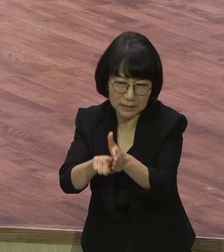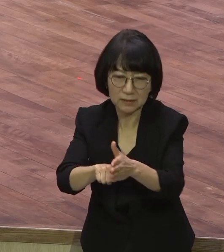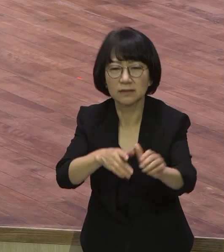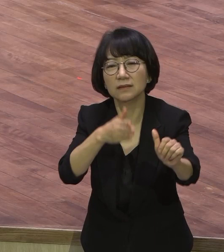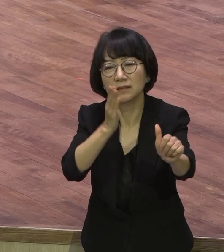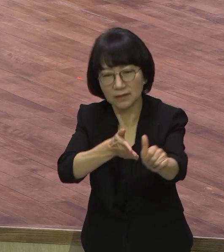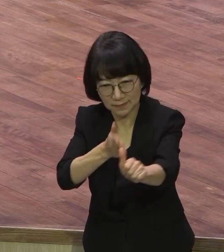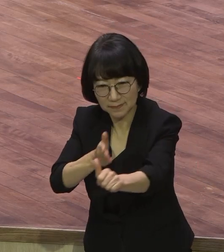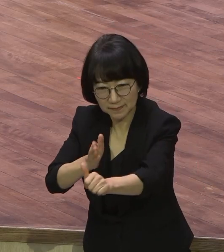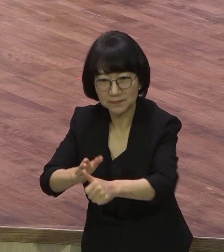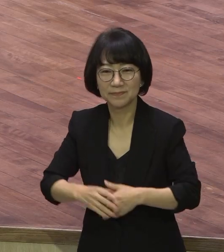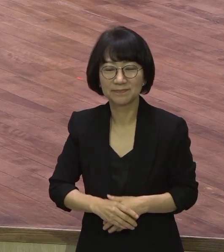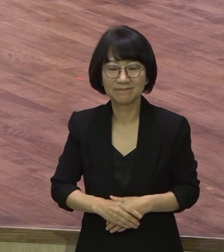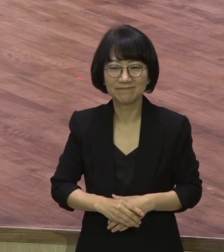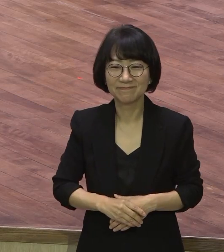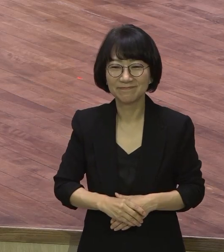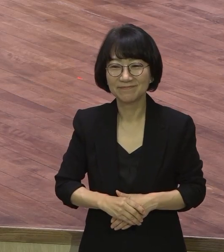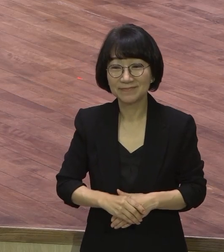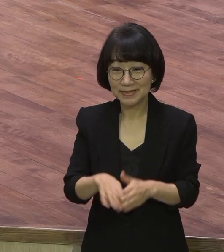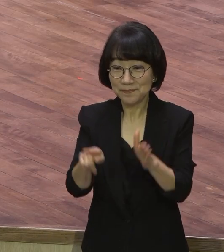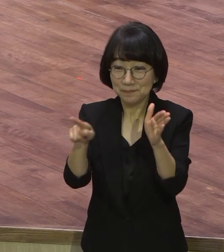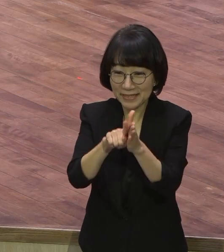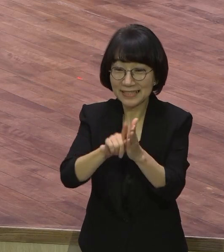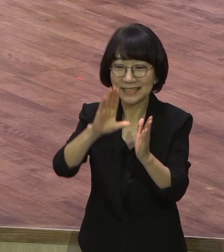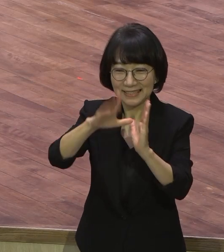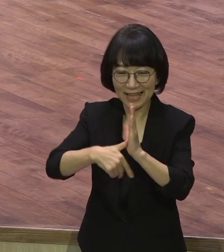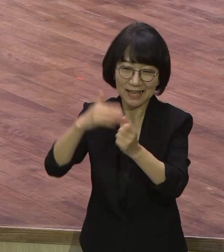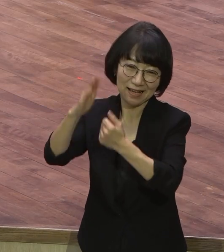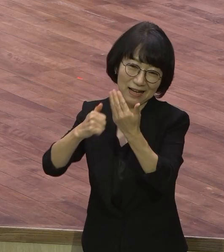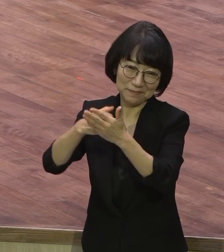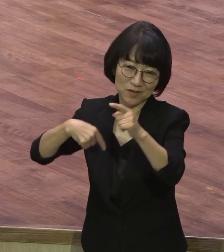하나님 말씀 그대로 믿으면 하나님 역사에 나는데